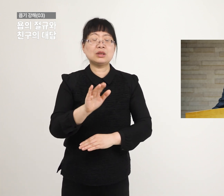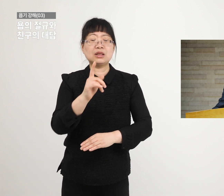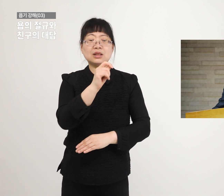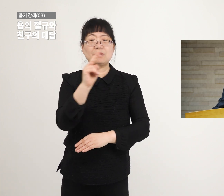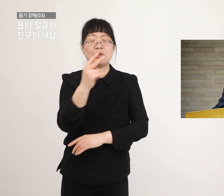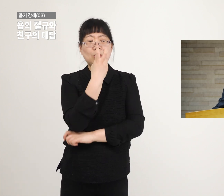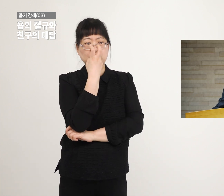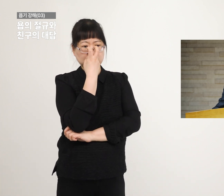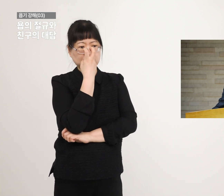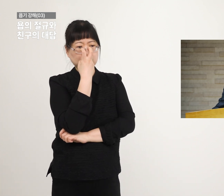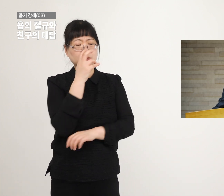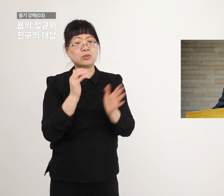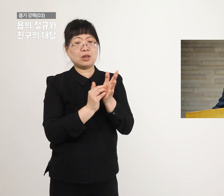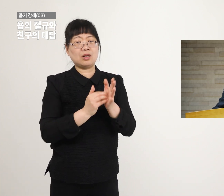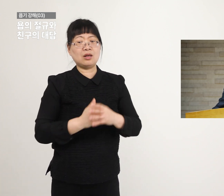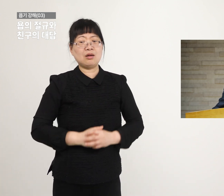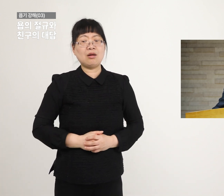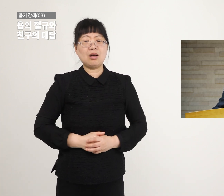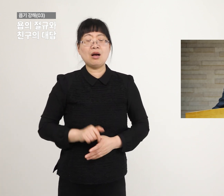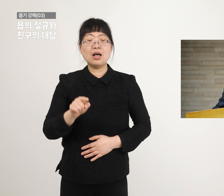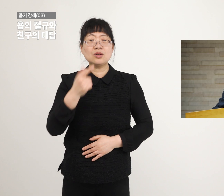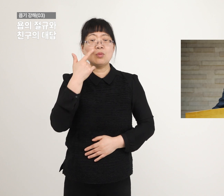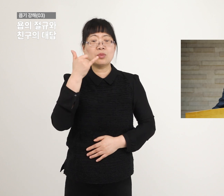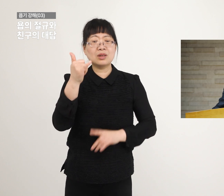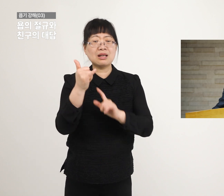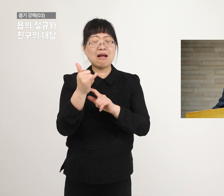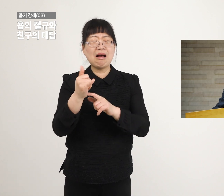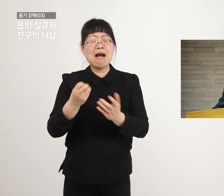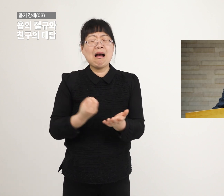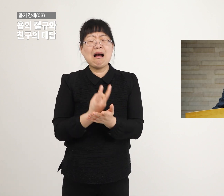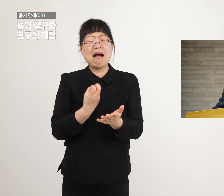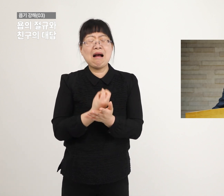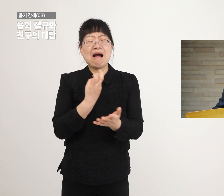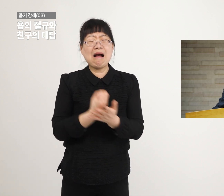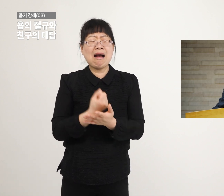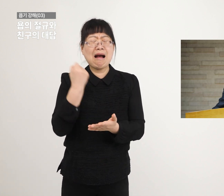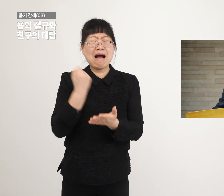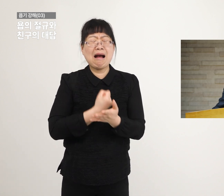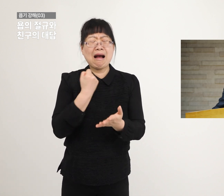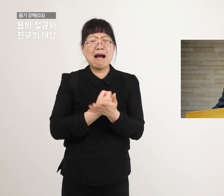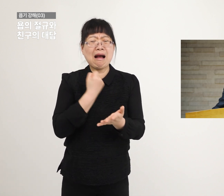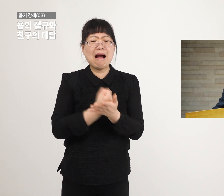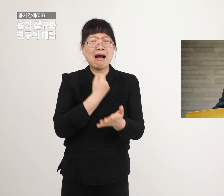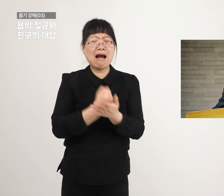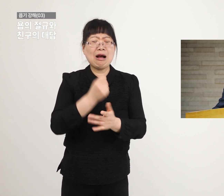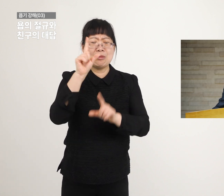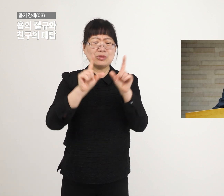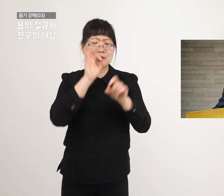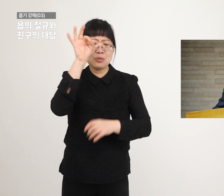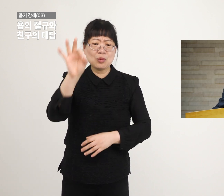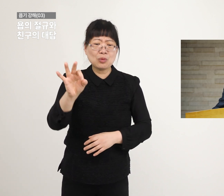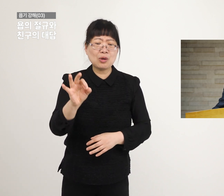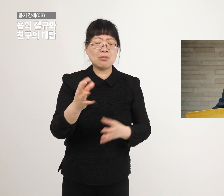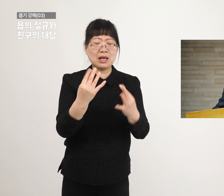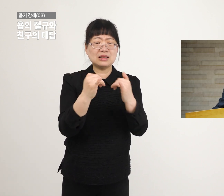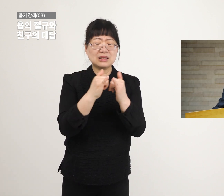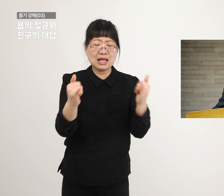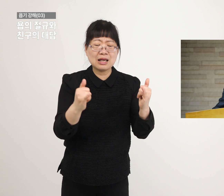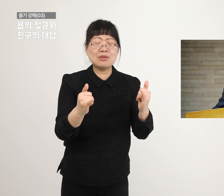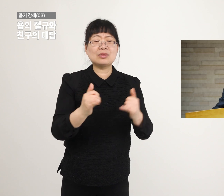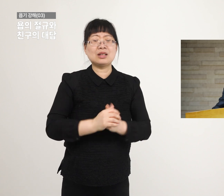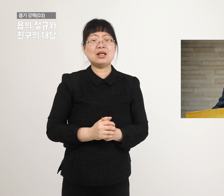지켜봤습니다. 그 부모들의 오열과 절규를 놓고 이 사람 저 사람